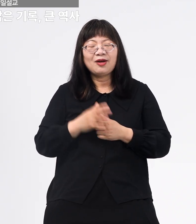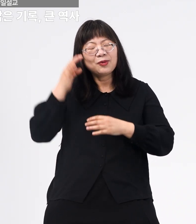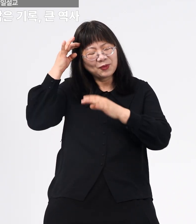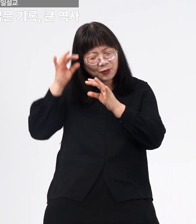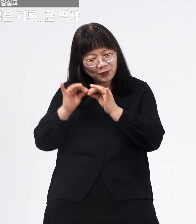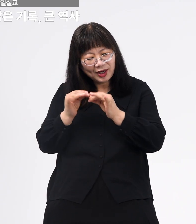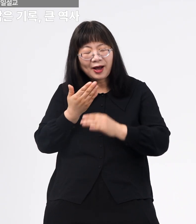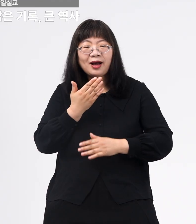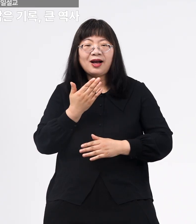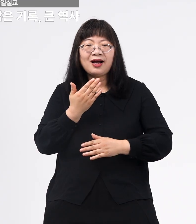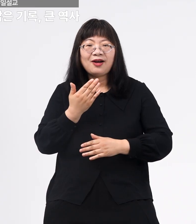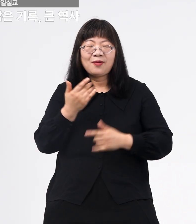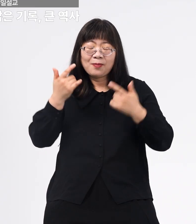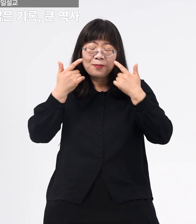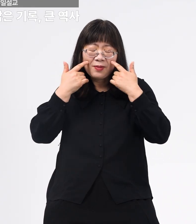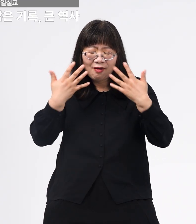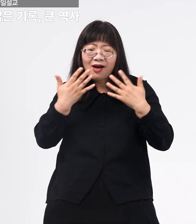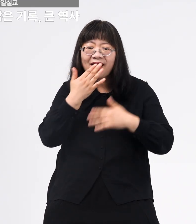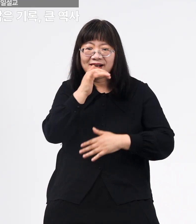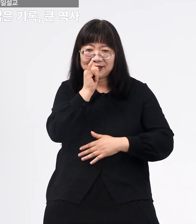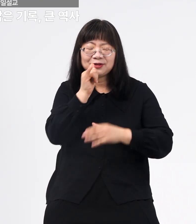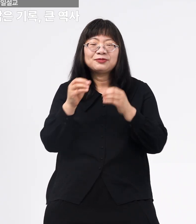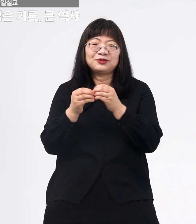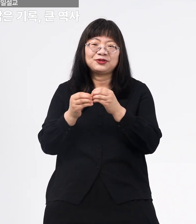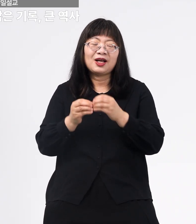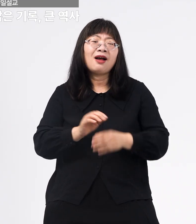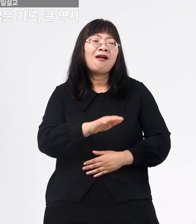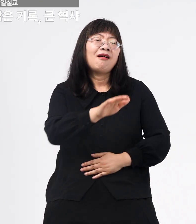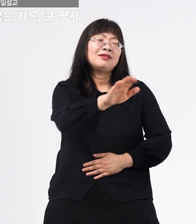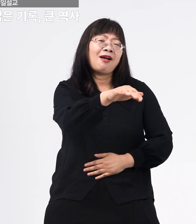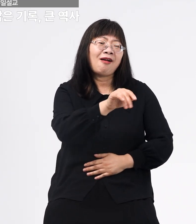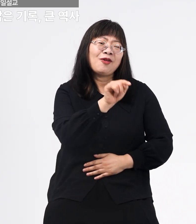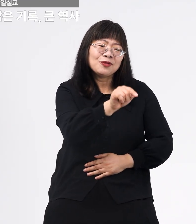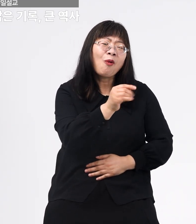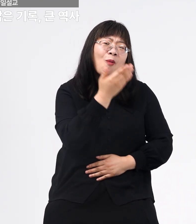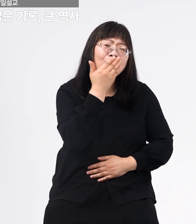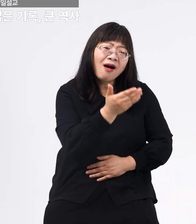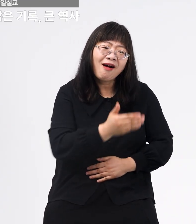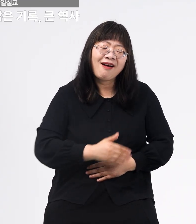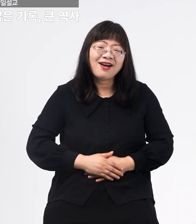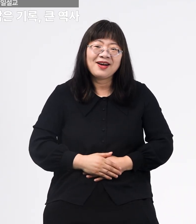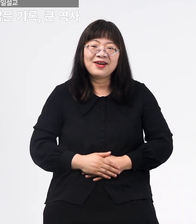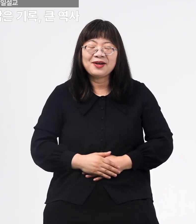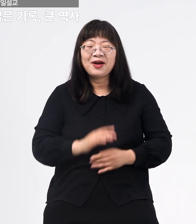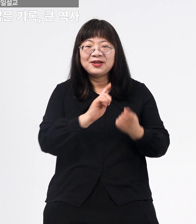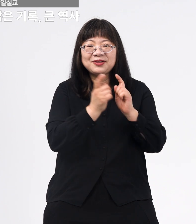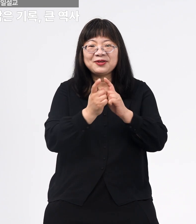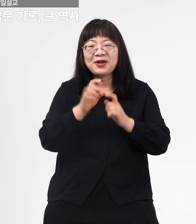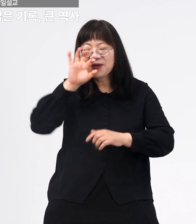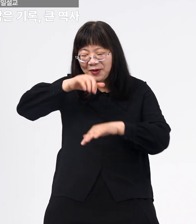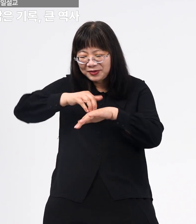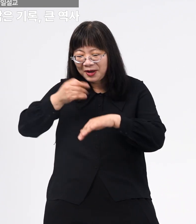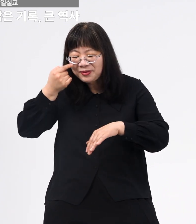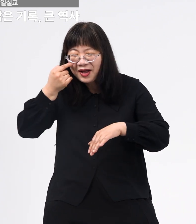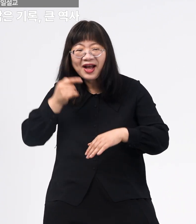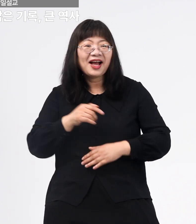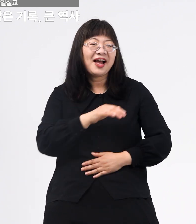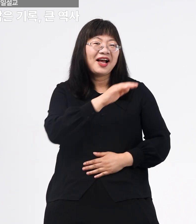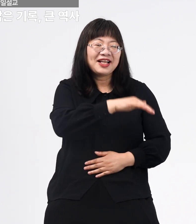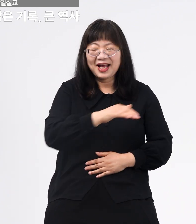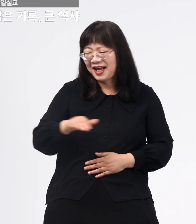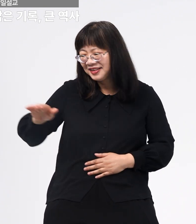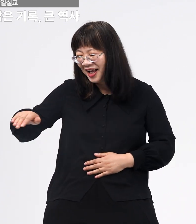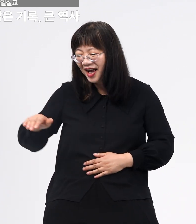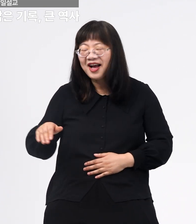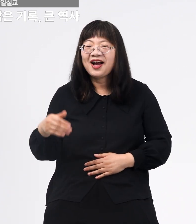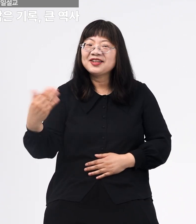주는 문구예요. 야, 너도 할 수 있어. 우리 자우로 우리 연습합시다. 야, 너도 할